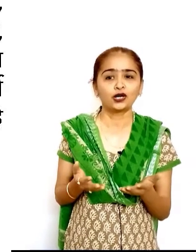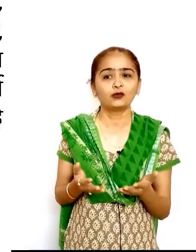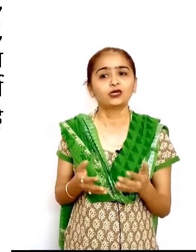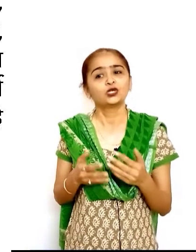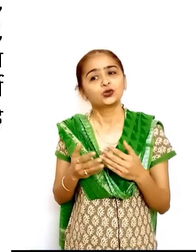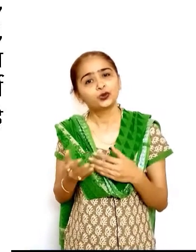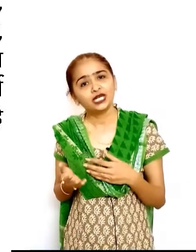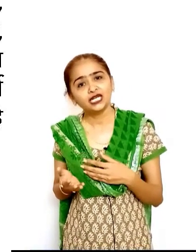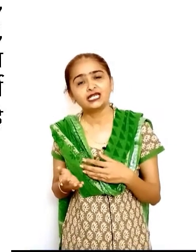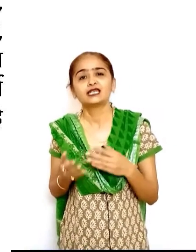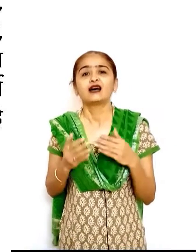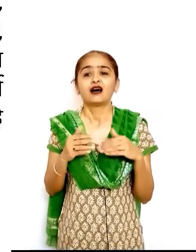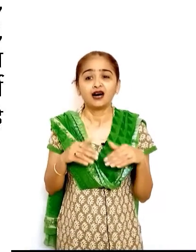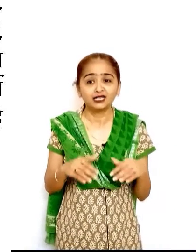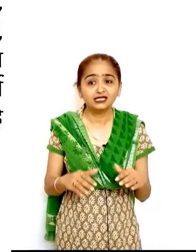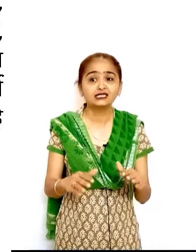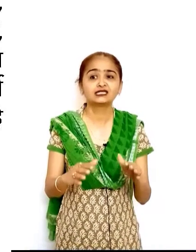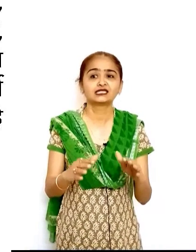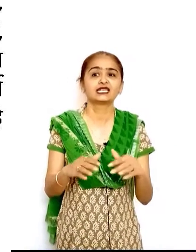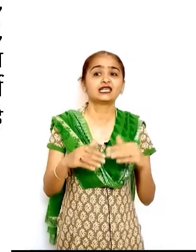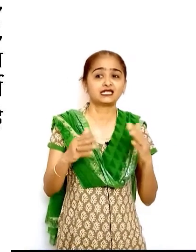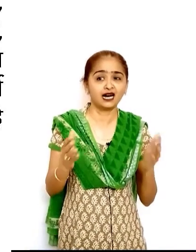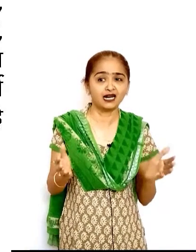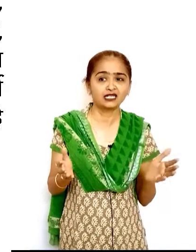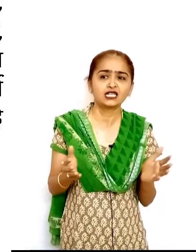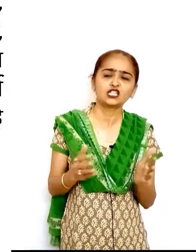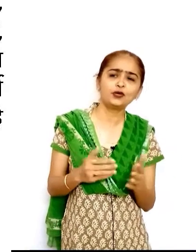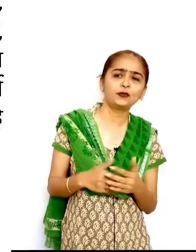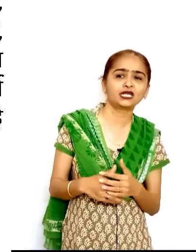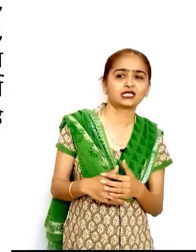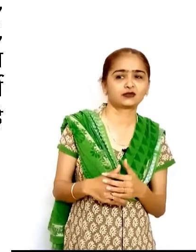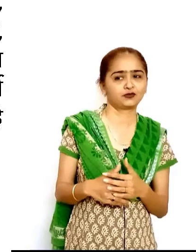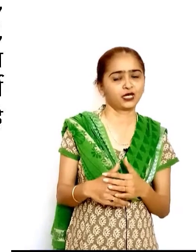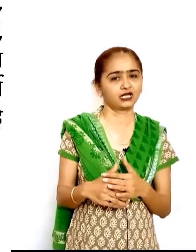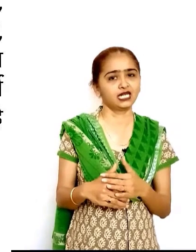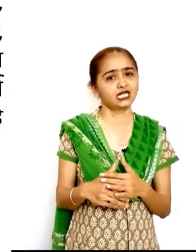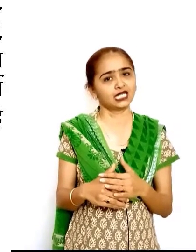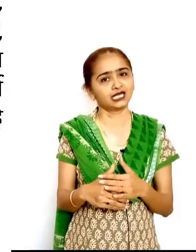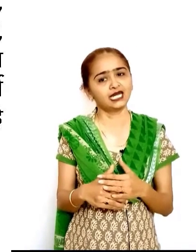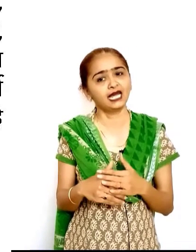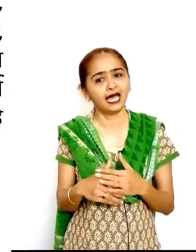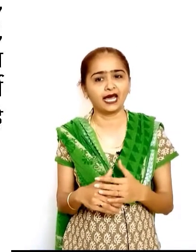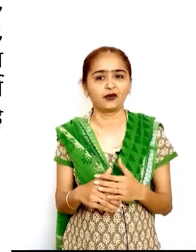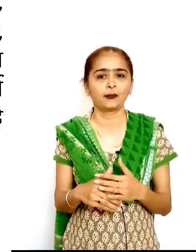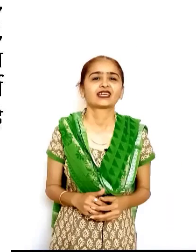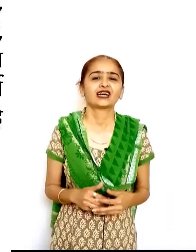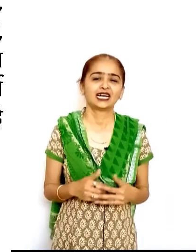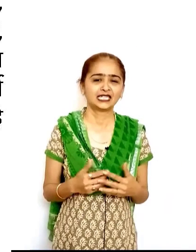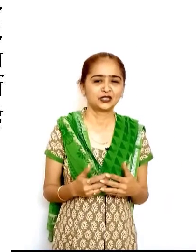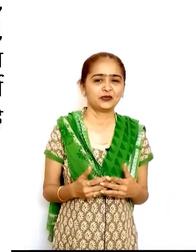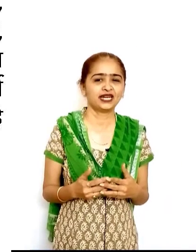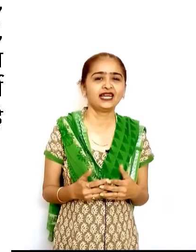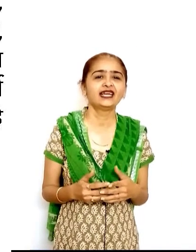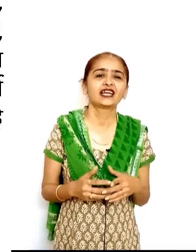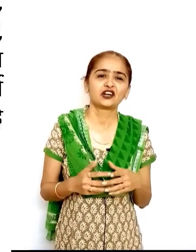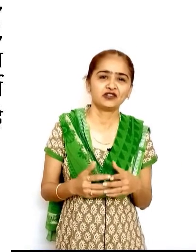सौरभ सुगीत हंस किसान सभी पर इस प्रति चलती है। अंत में कवि